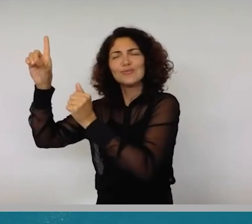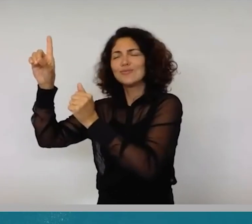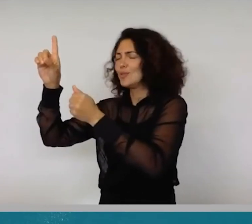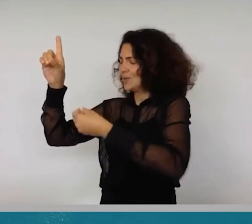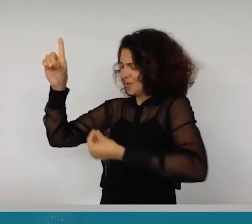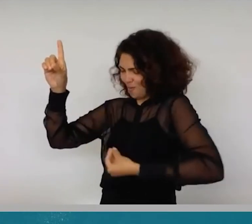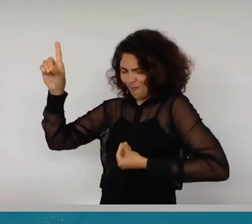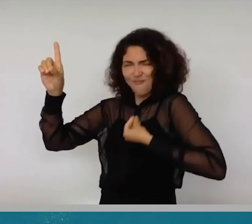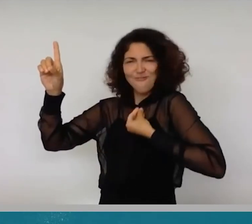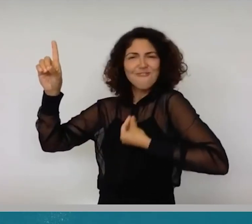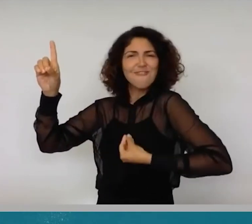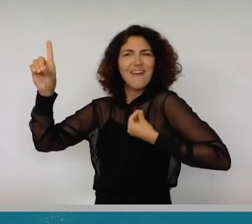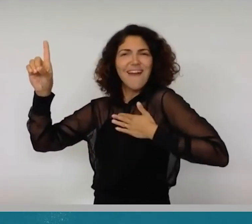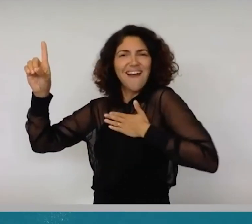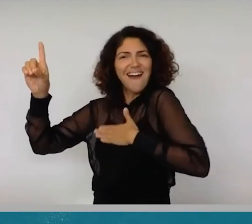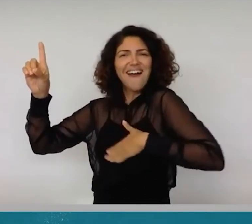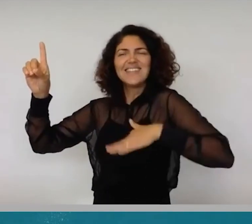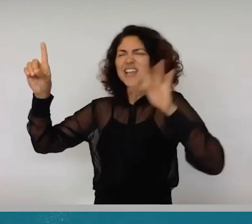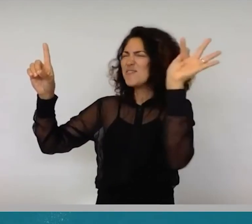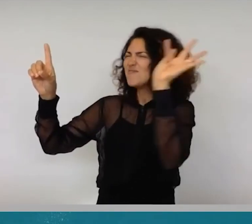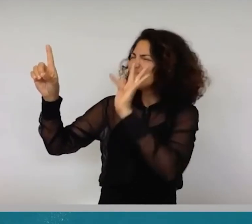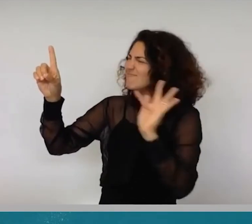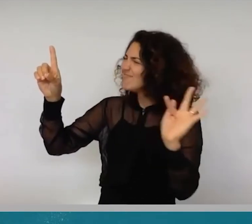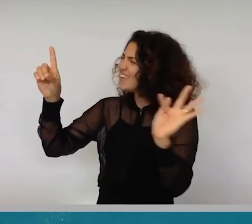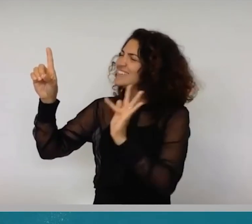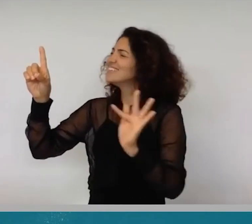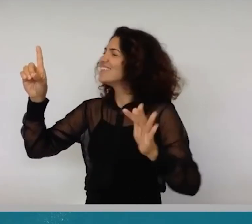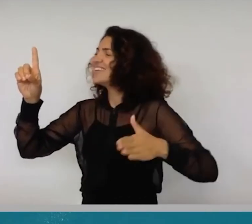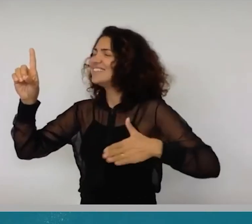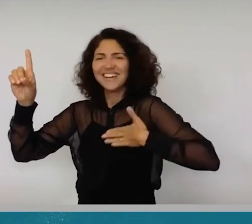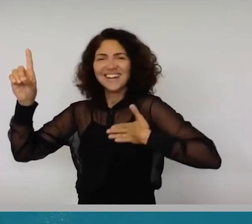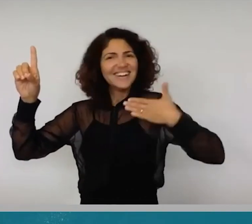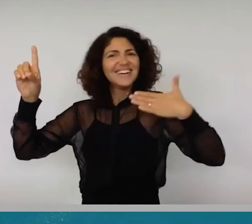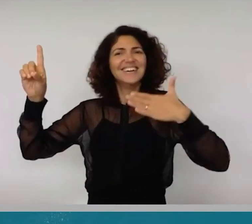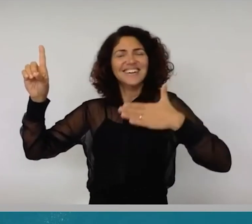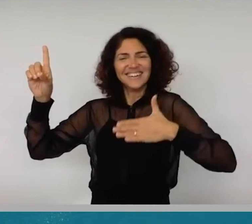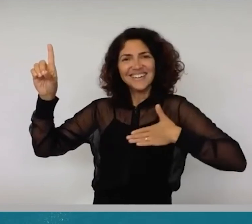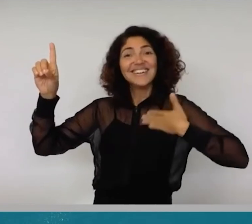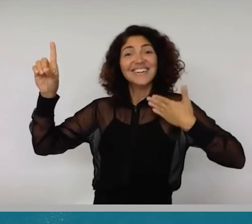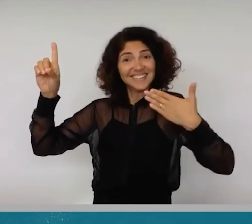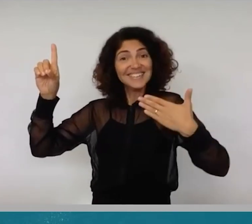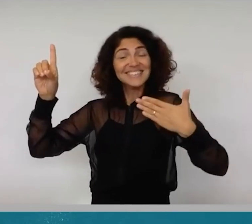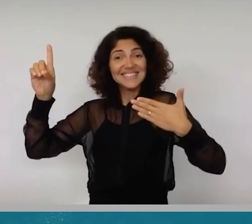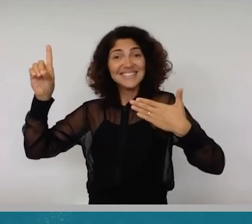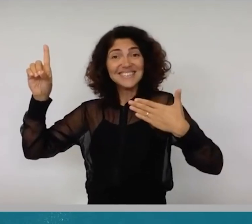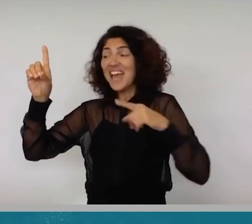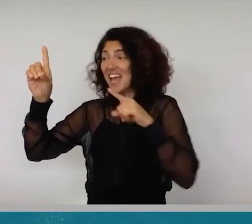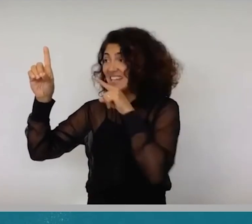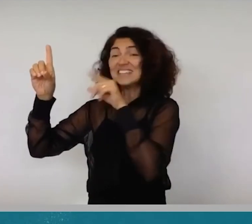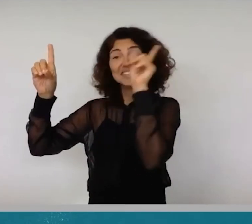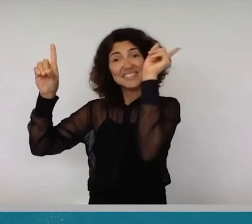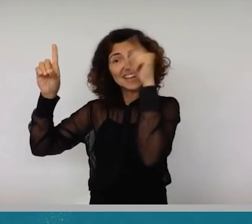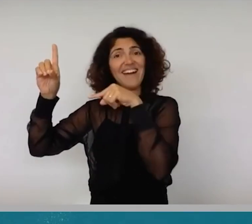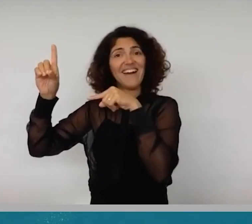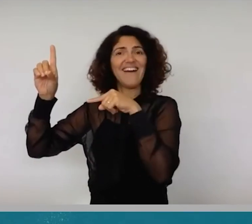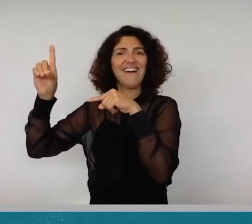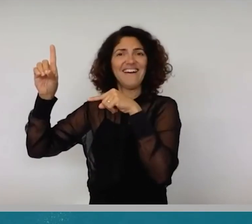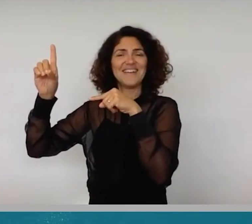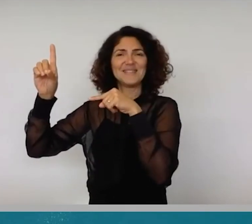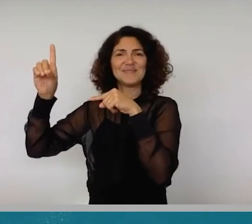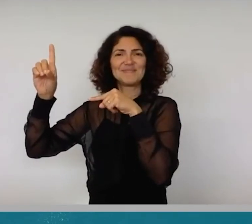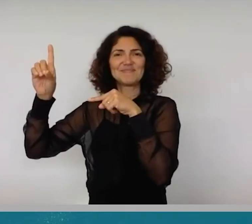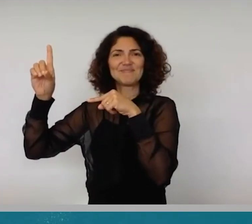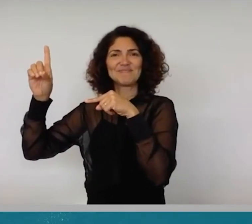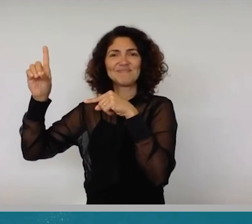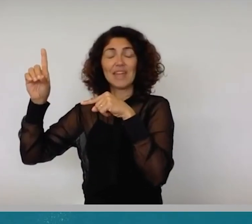de felicidade. E o homem está correndo atrás de felicidade a vida toda, achando que está no dinheiro, achando que está nas